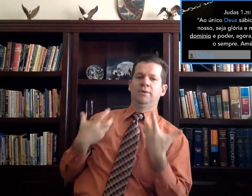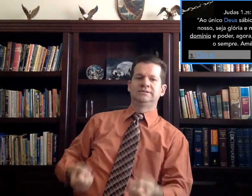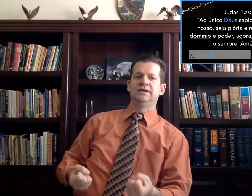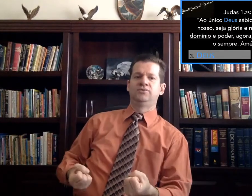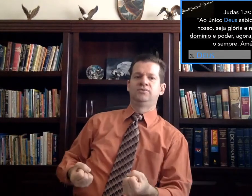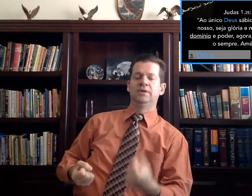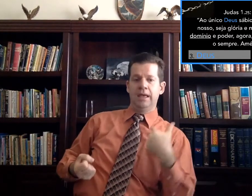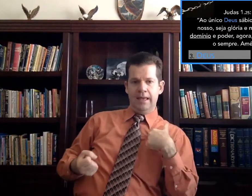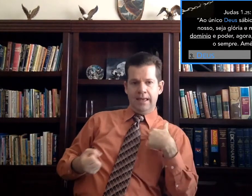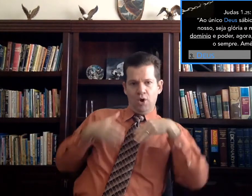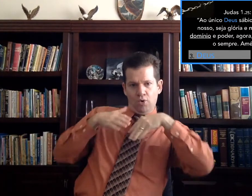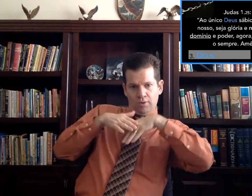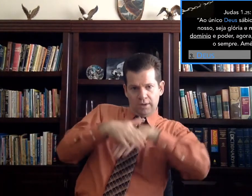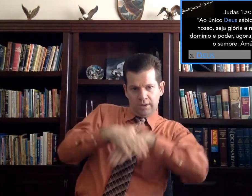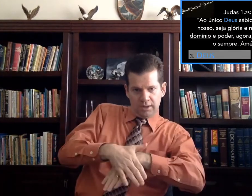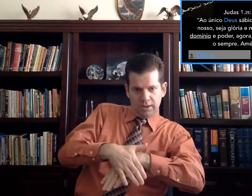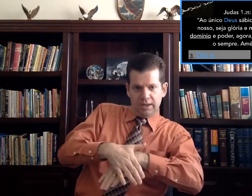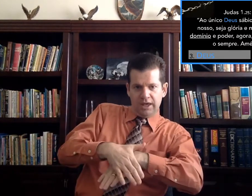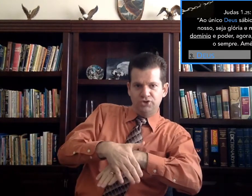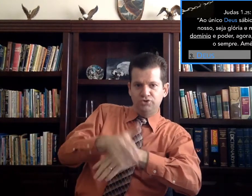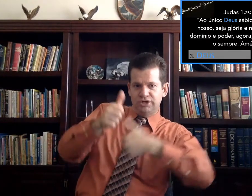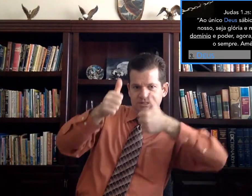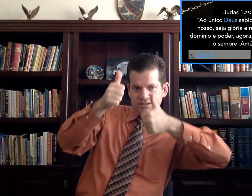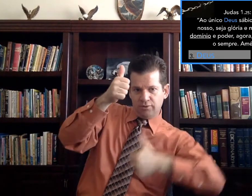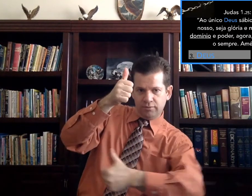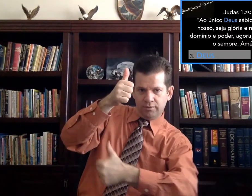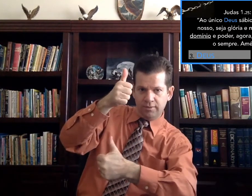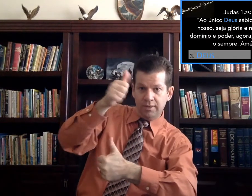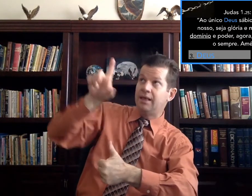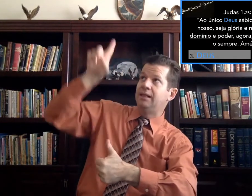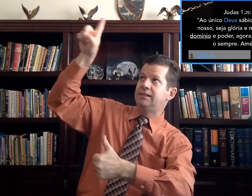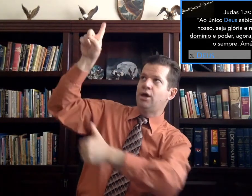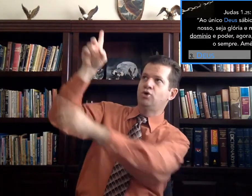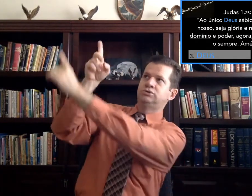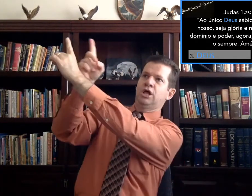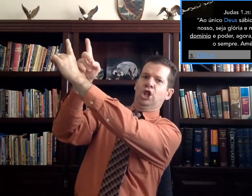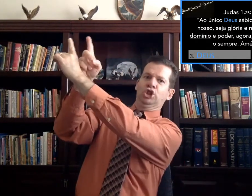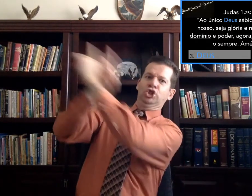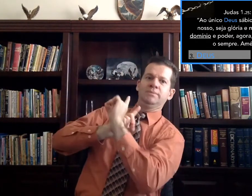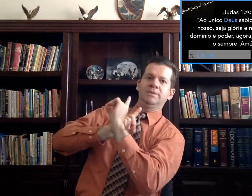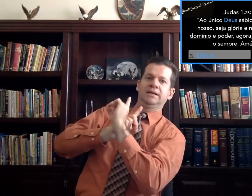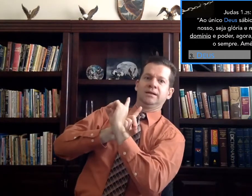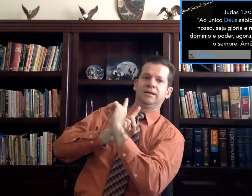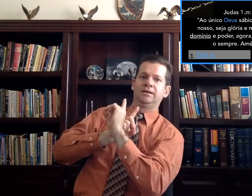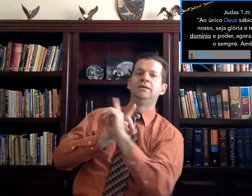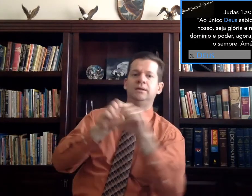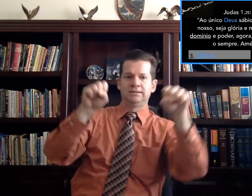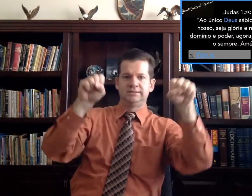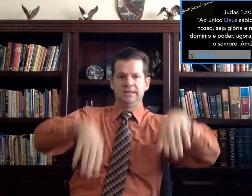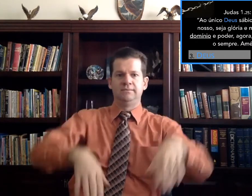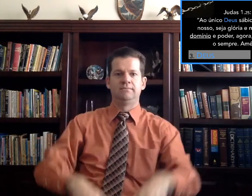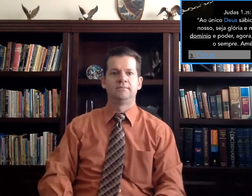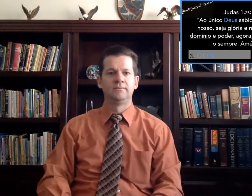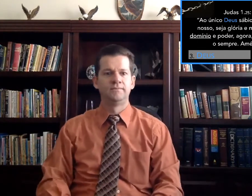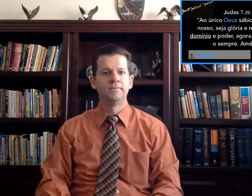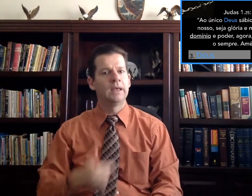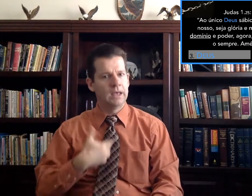aceito. Eu em sujeição. Deus domina. Sim. Eu